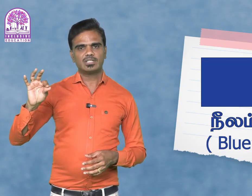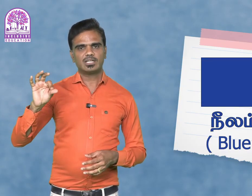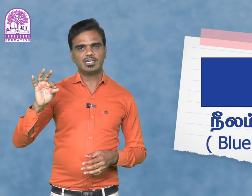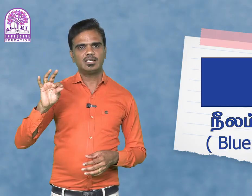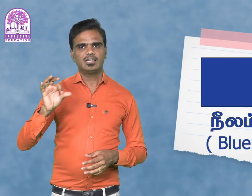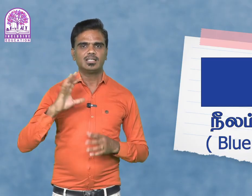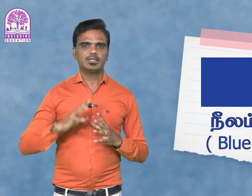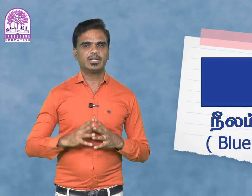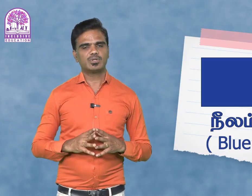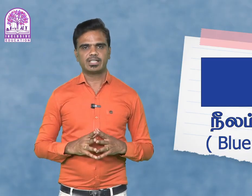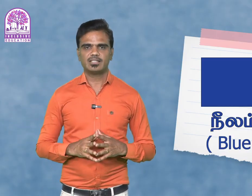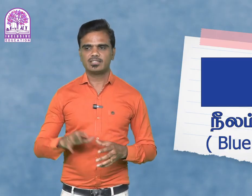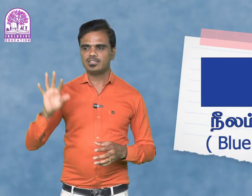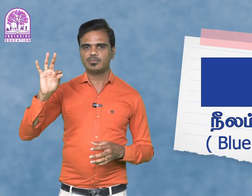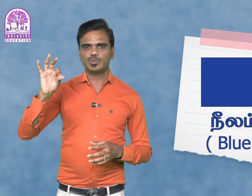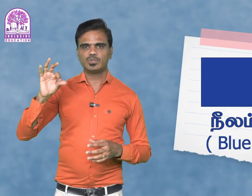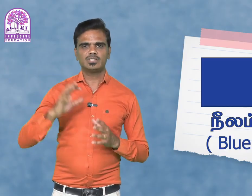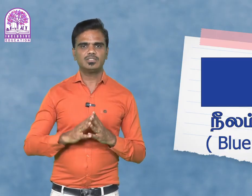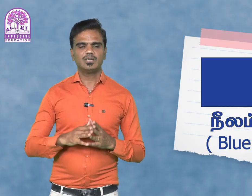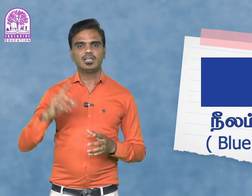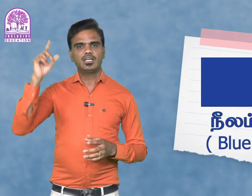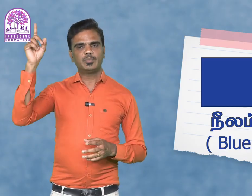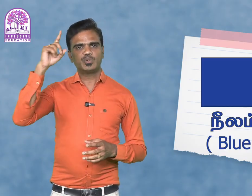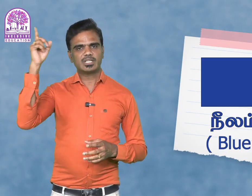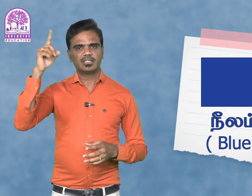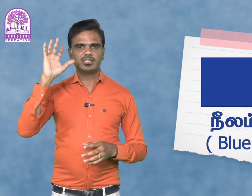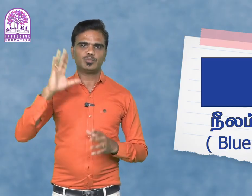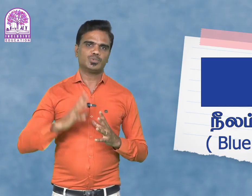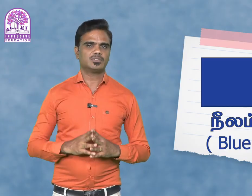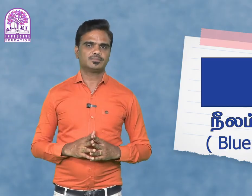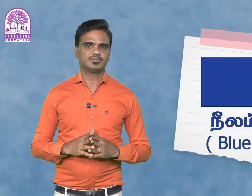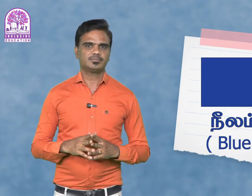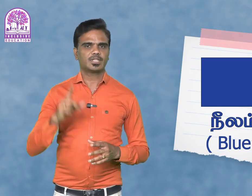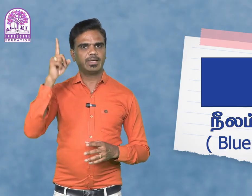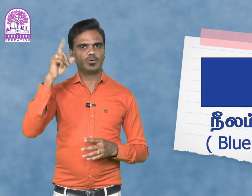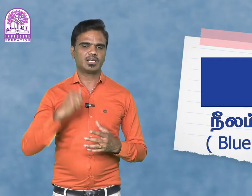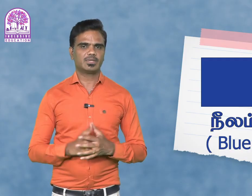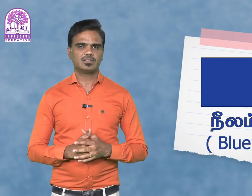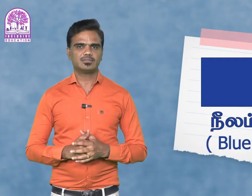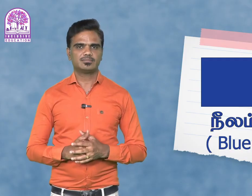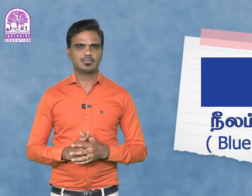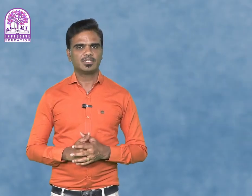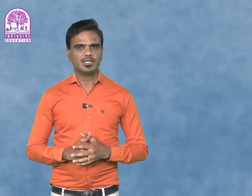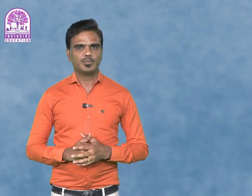இருந்ததுனால இது மாதிரி ஒரு சைன் இருக்குது ப்ளூக்கு, இப்படி ஒரு சைன் இருக்குது ப்ளூக்கு, மேலே உள்ள காமிக்கிறது.